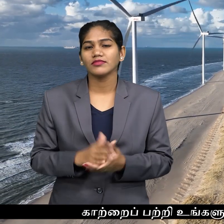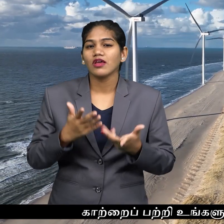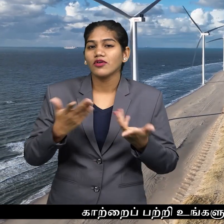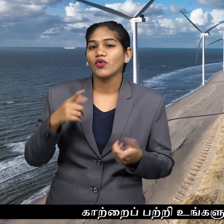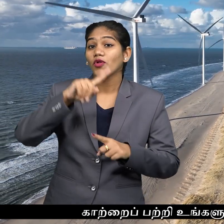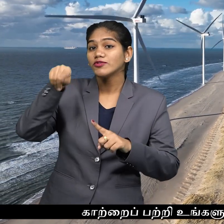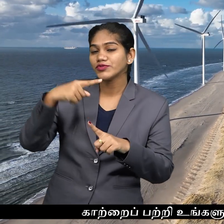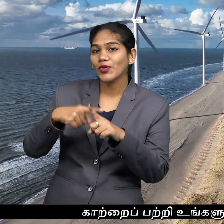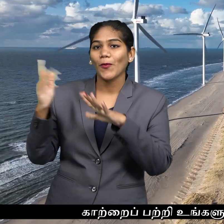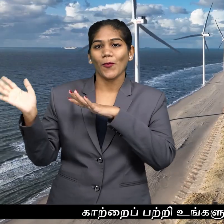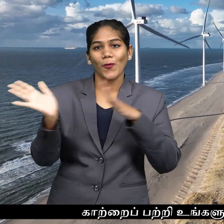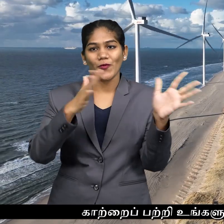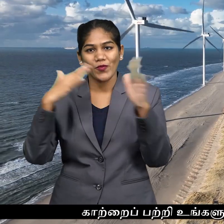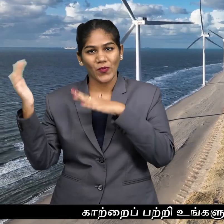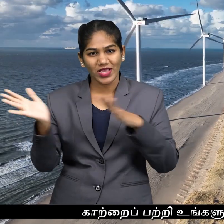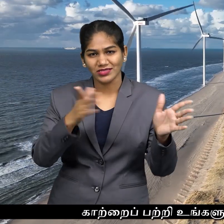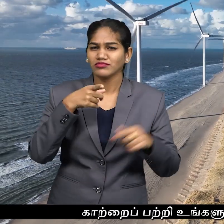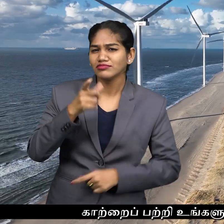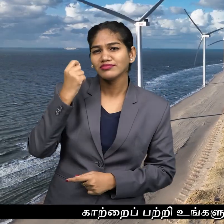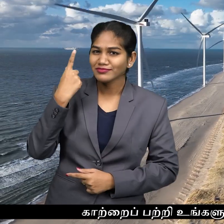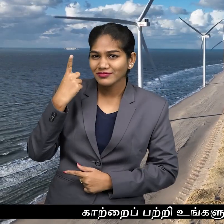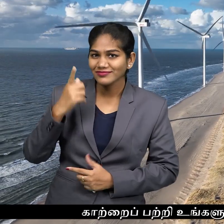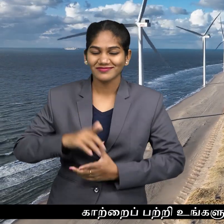புரிந்திருக்கும் என்று நம்புகிறேன்.